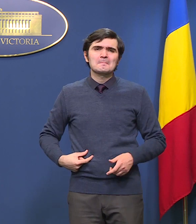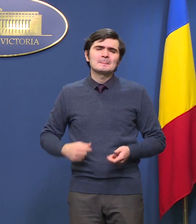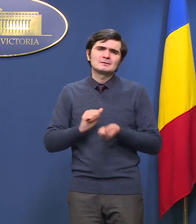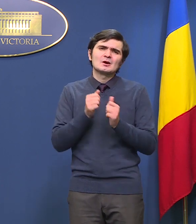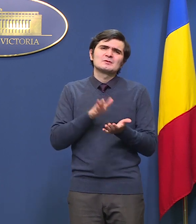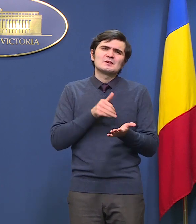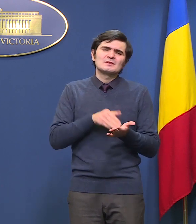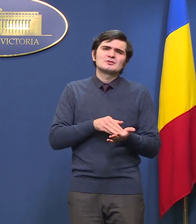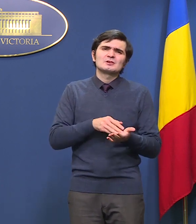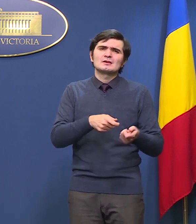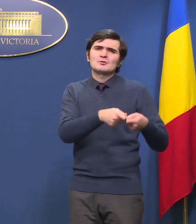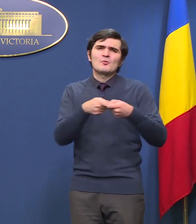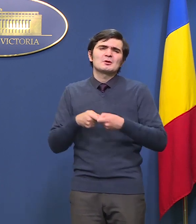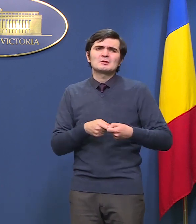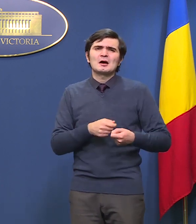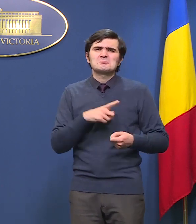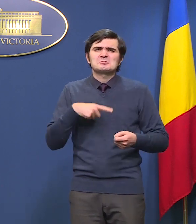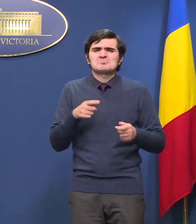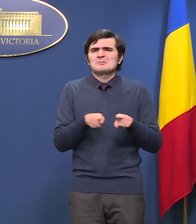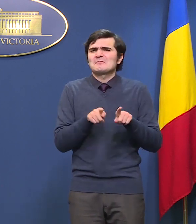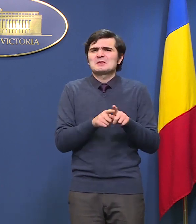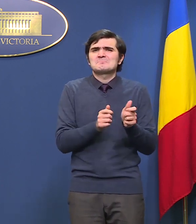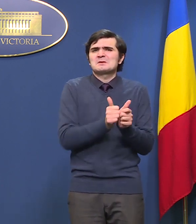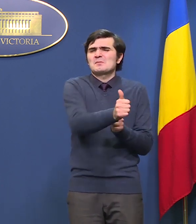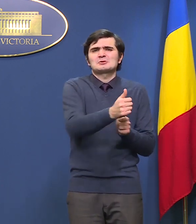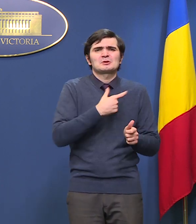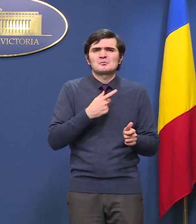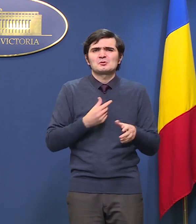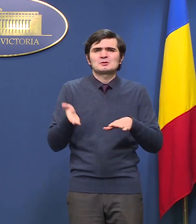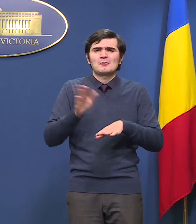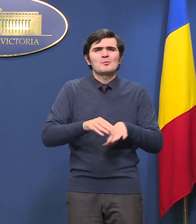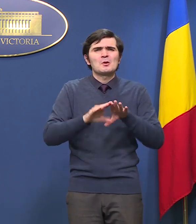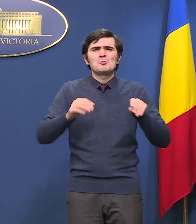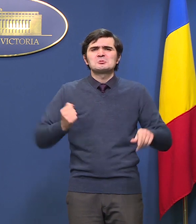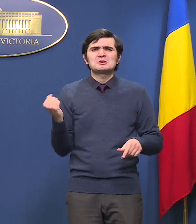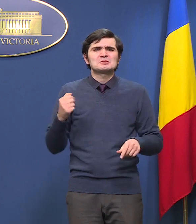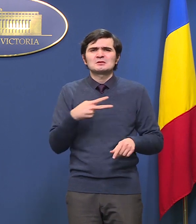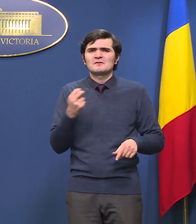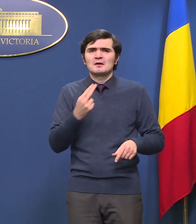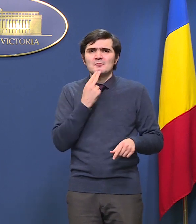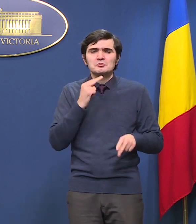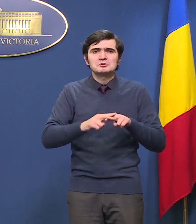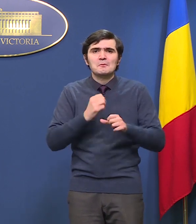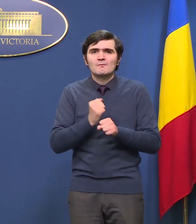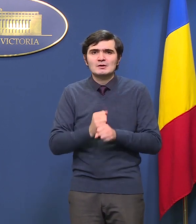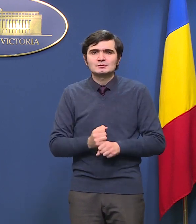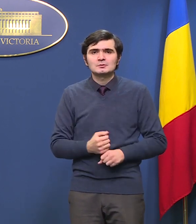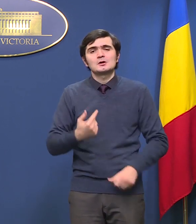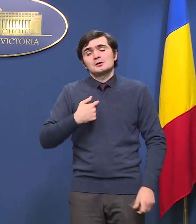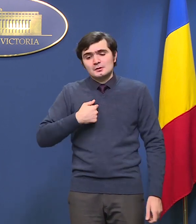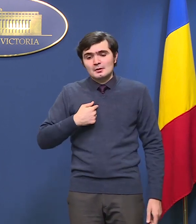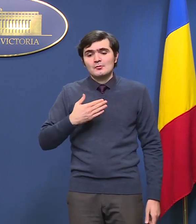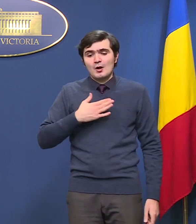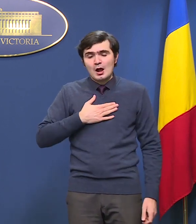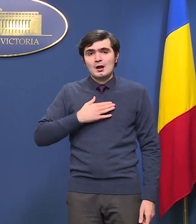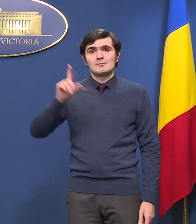serviciile comunitare sunt depășite ca număr de personal, sunt sate întregi unde nu există polițiști și așa mai departe. În primul rând am încredere